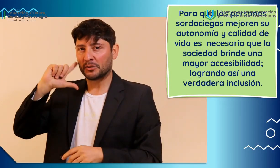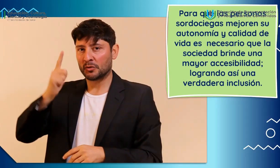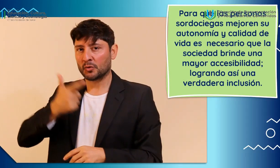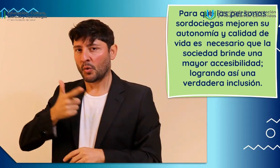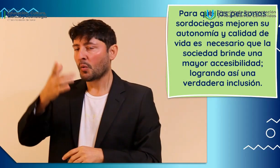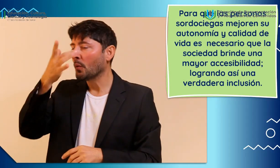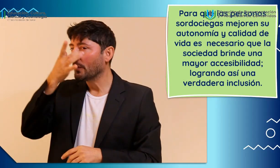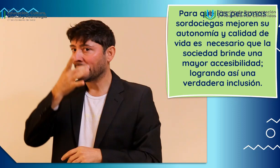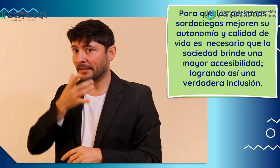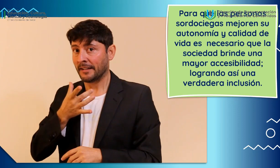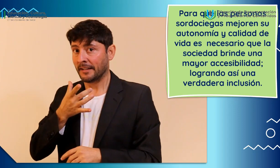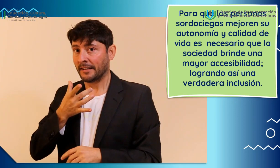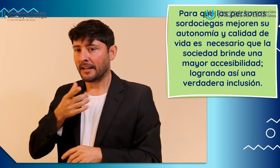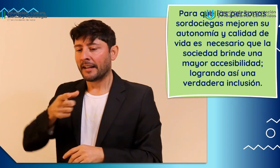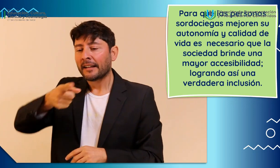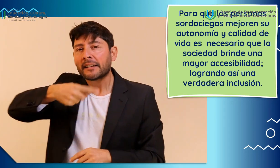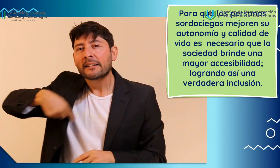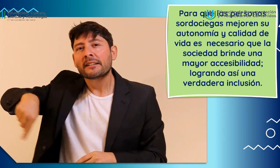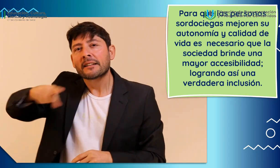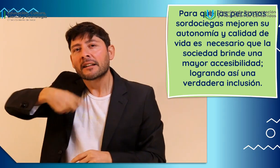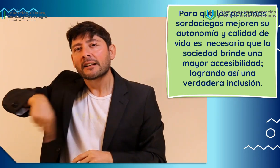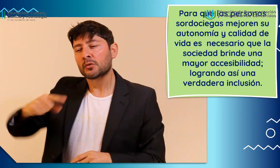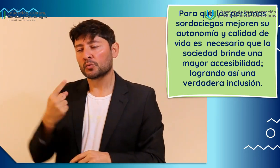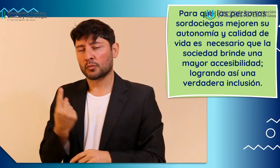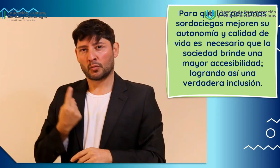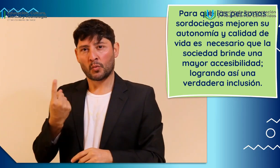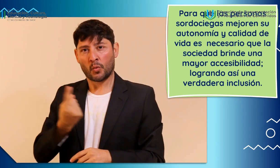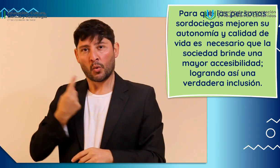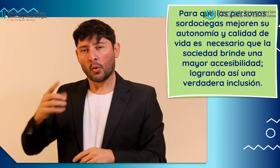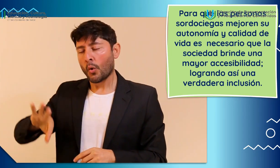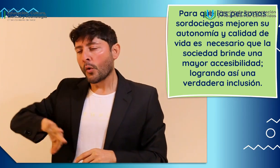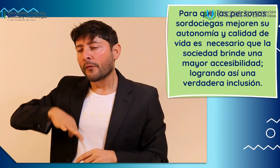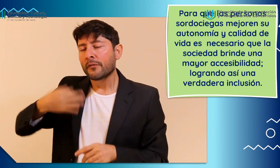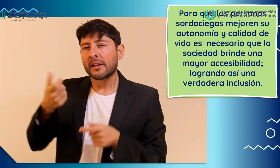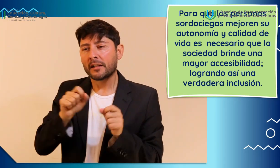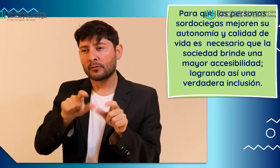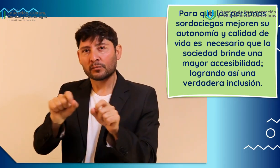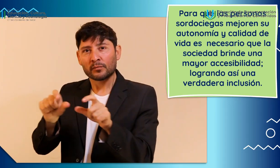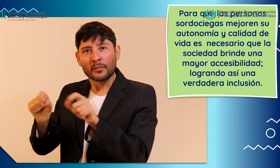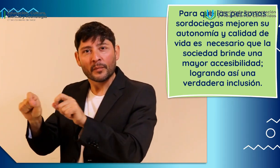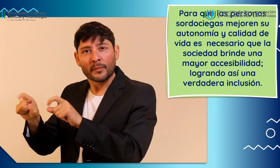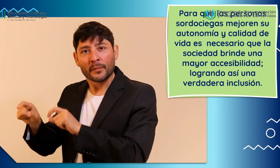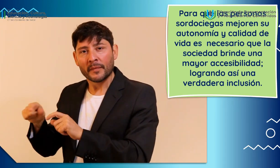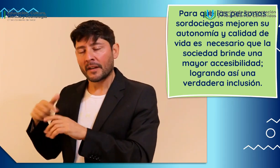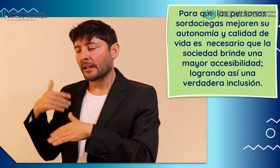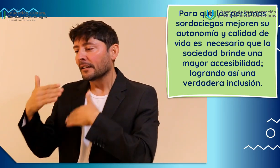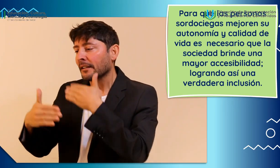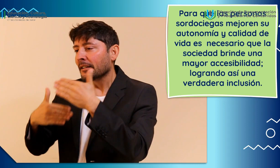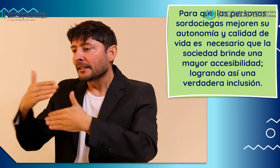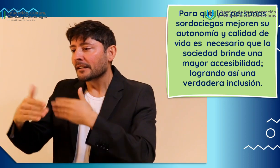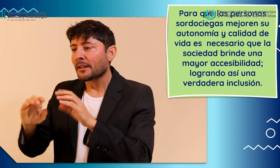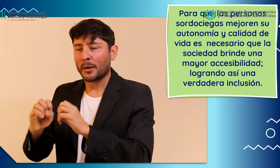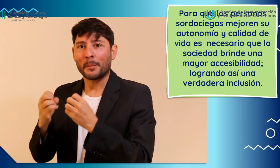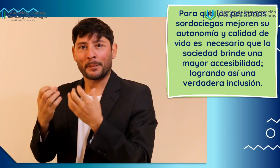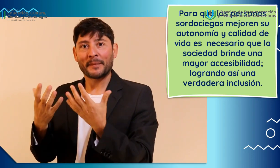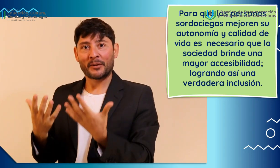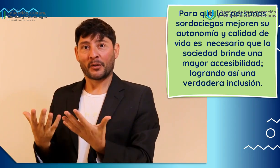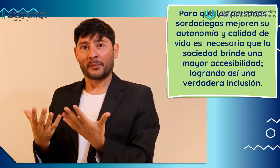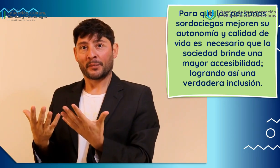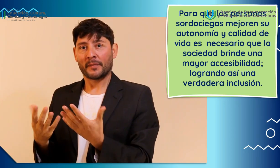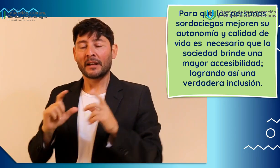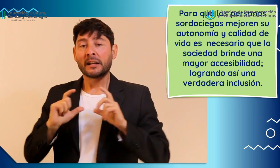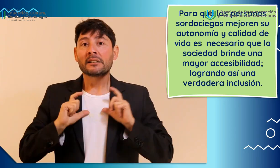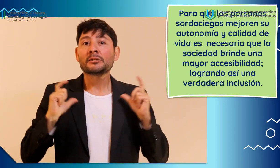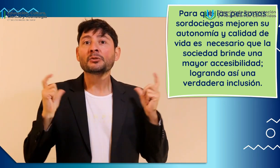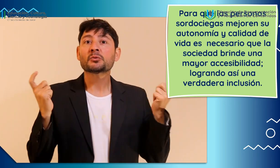para que las personas sordociegas mejoren su autonomía y calidad de vida